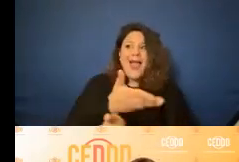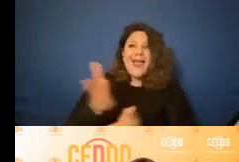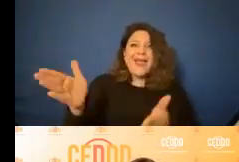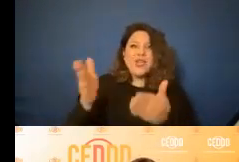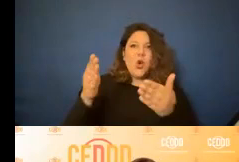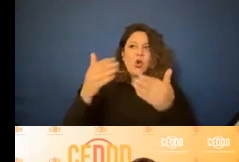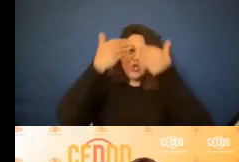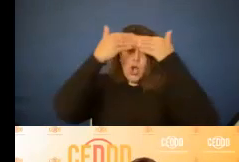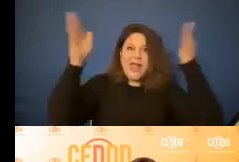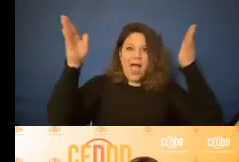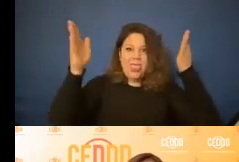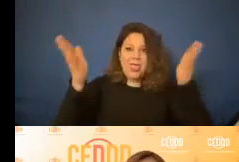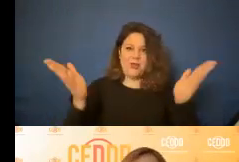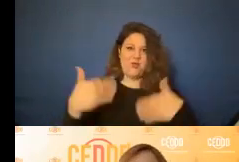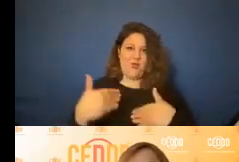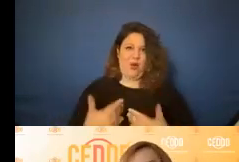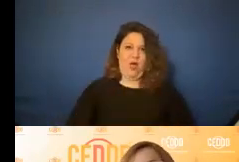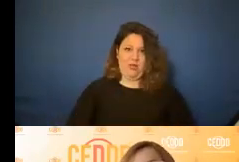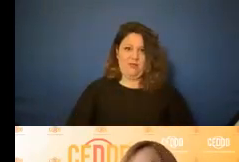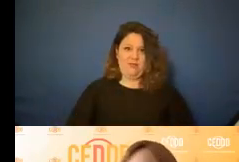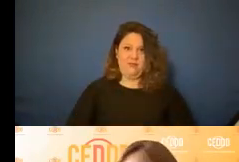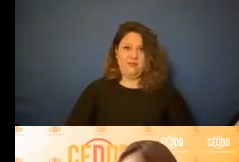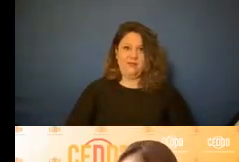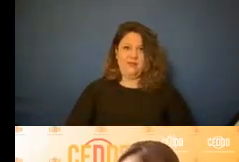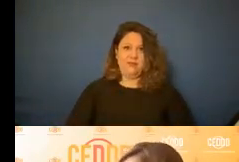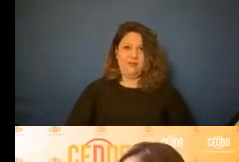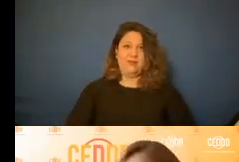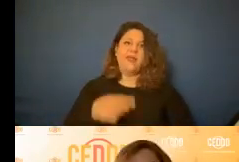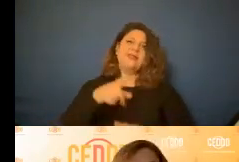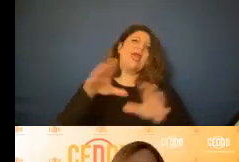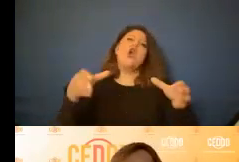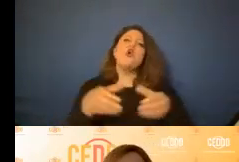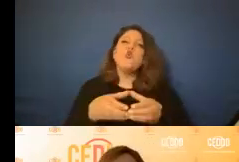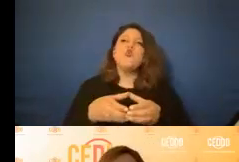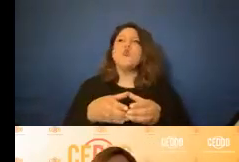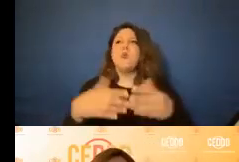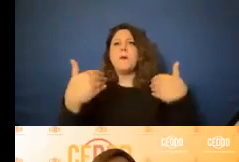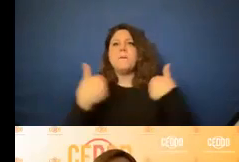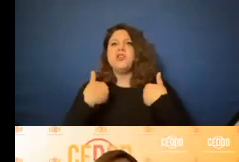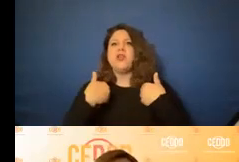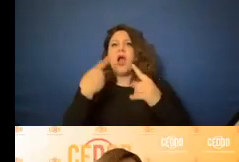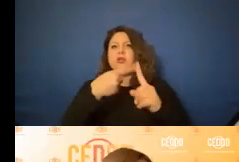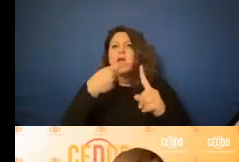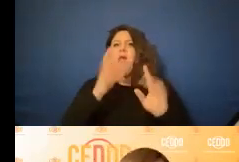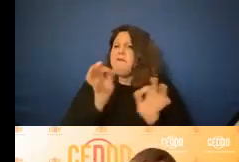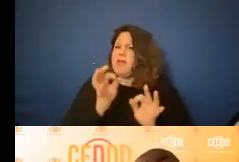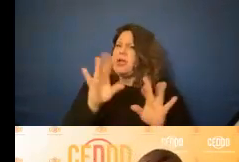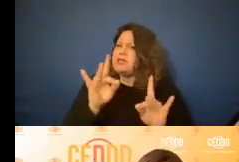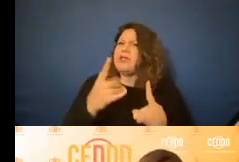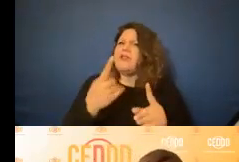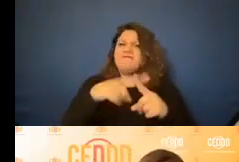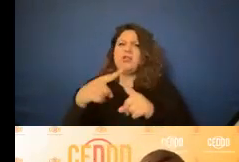este grupo de agresores, de acosadores, que sí que efectivamente tienen sus factores sociales,